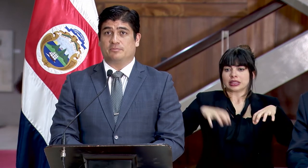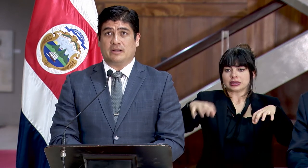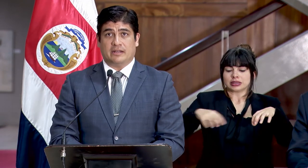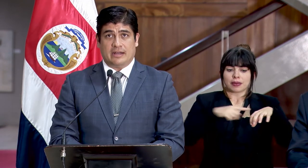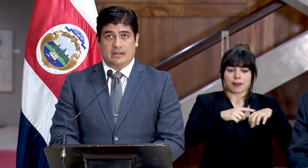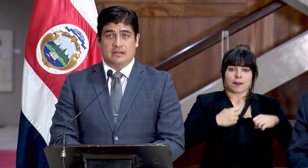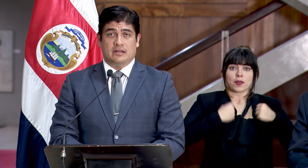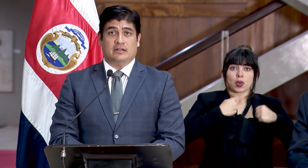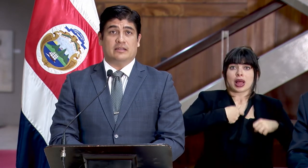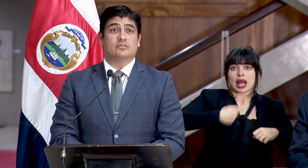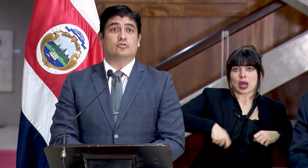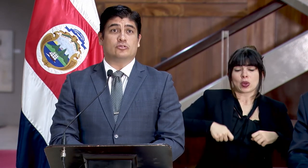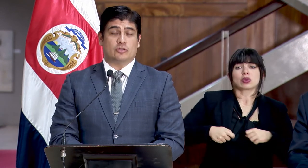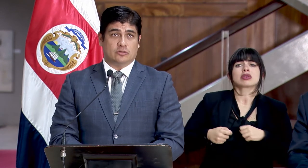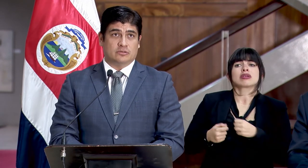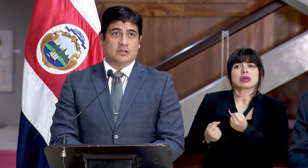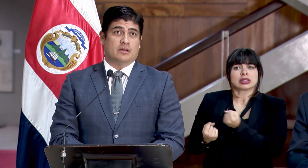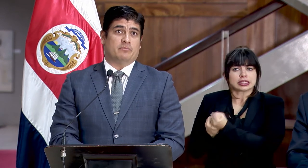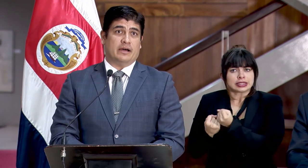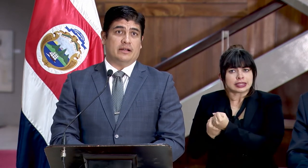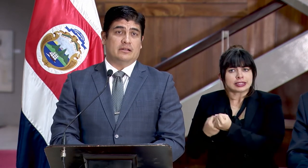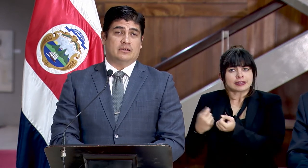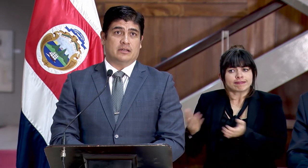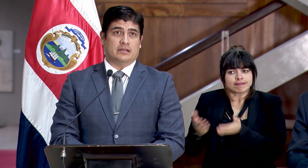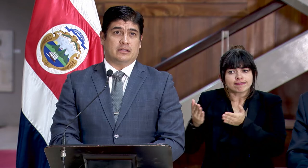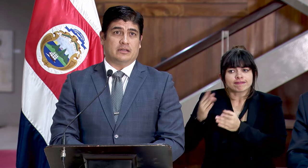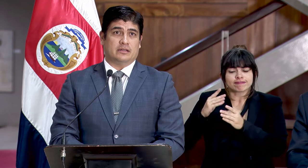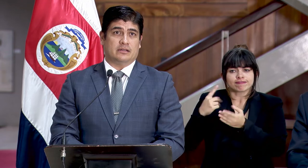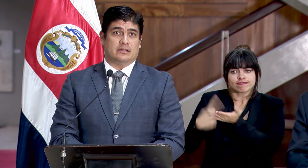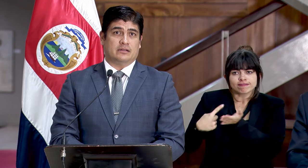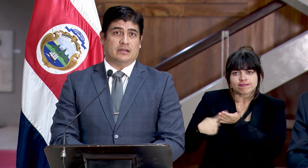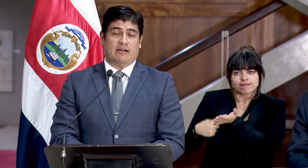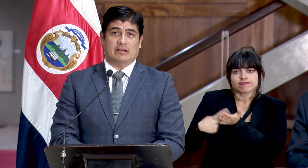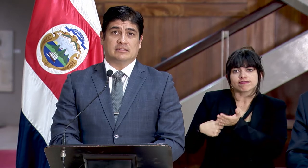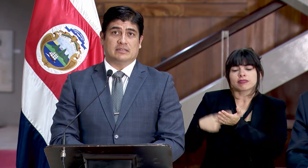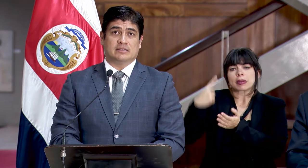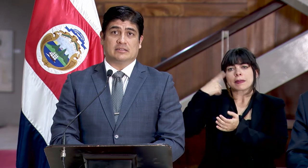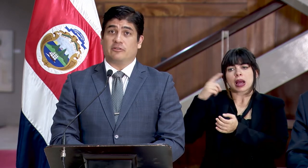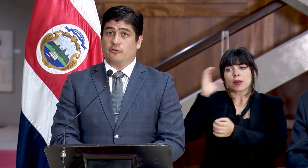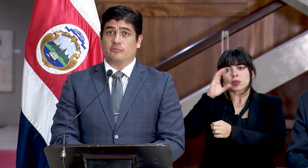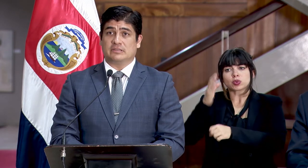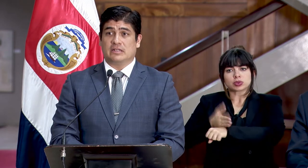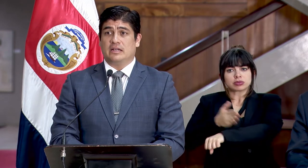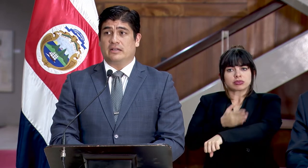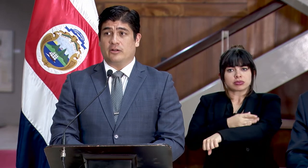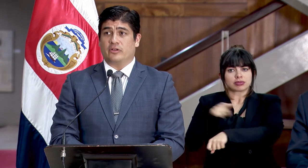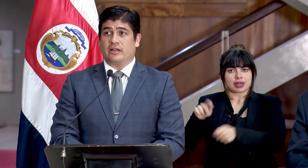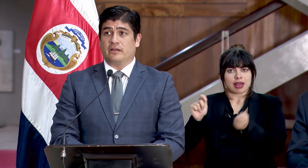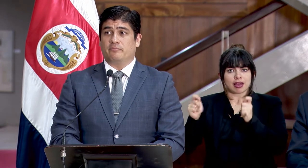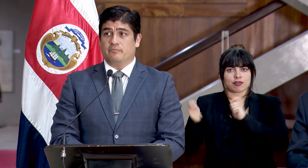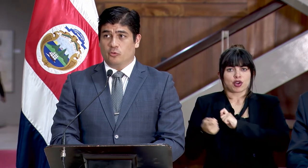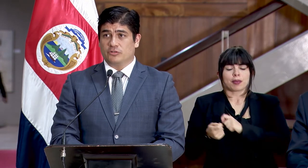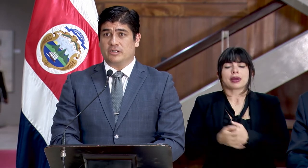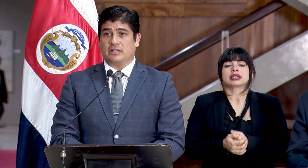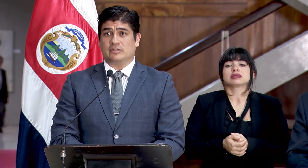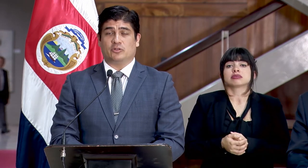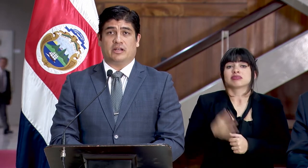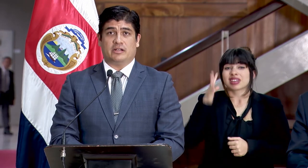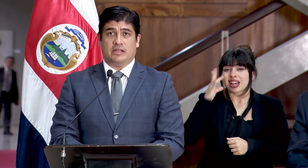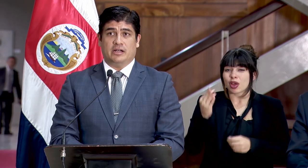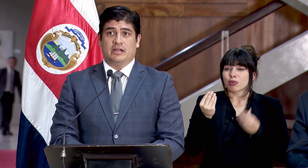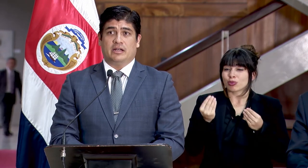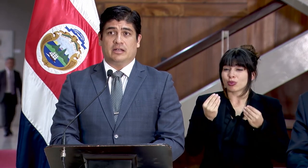Ejecutivo respaldará la discusión para el avance de esas reformas. Creo que mucha